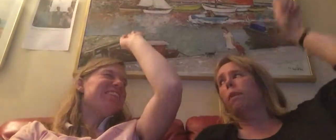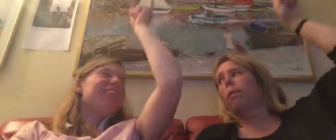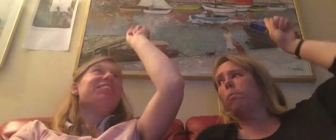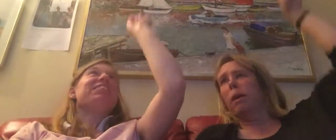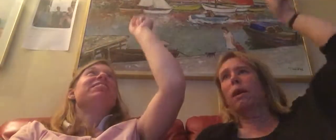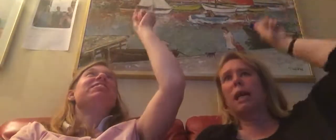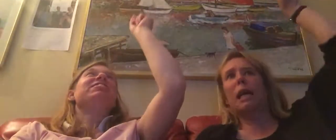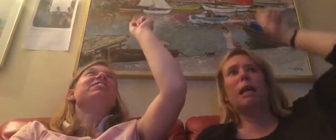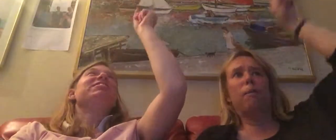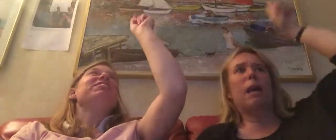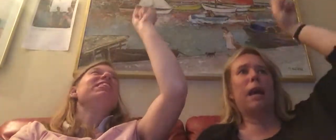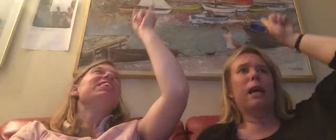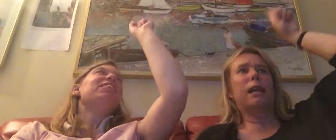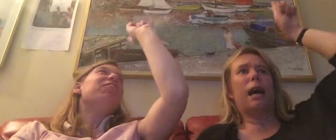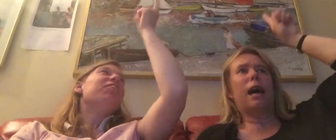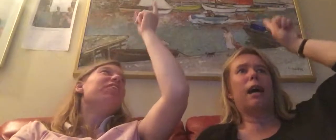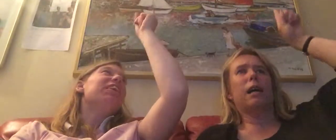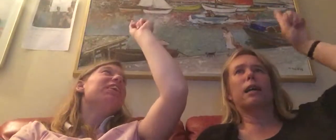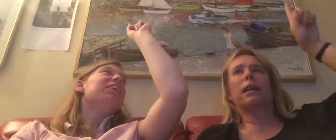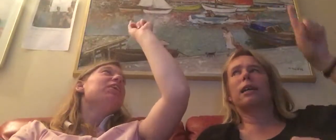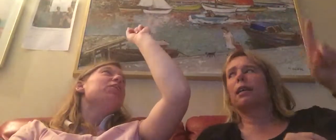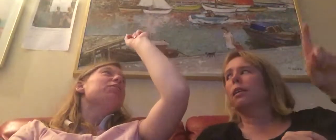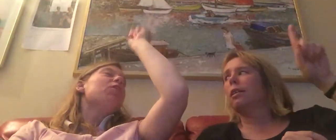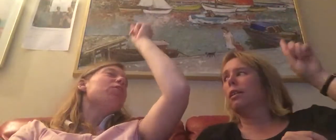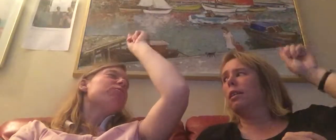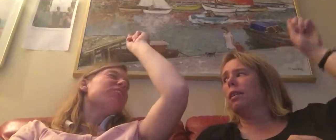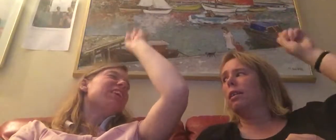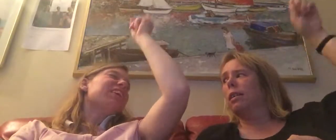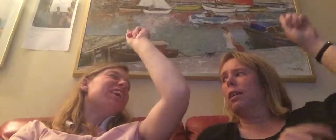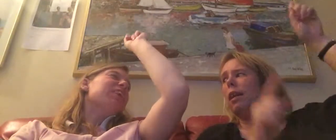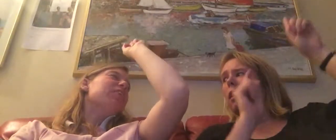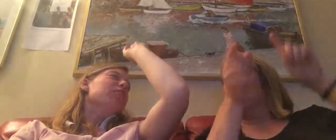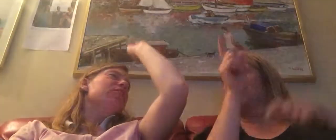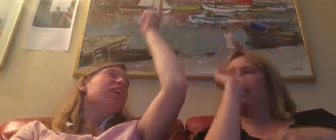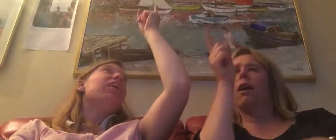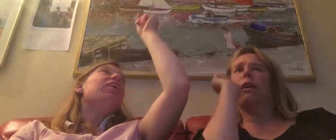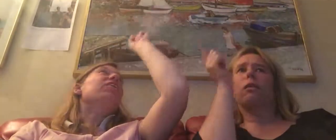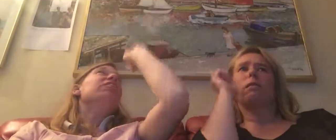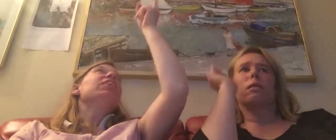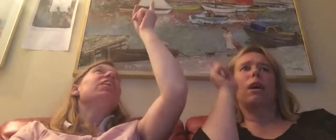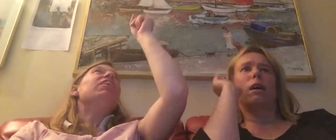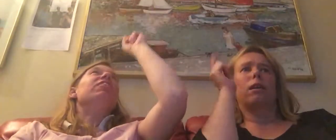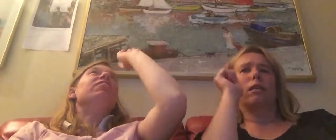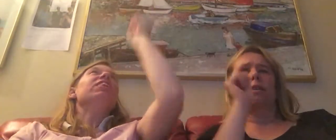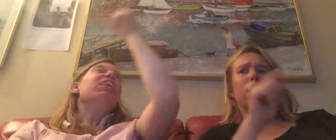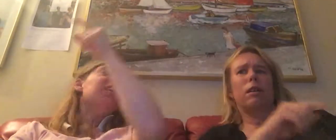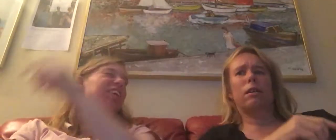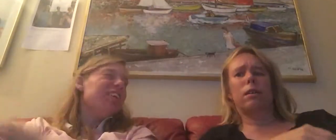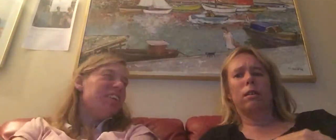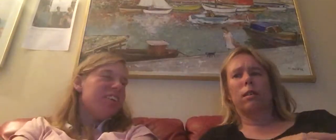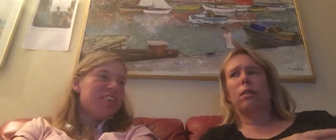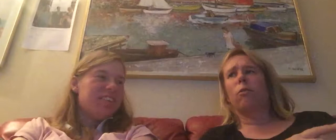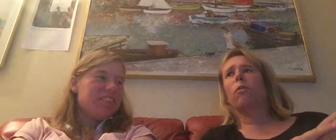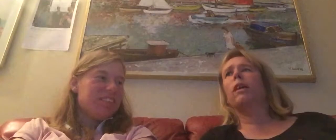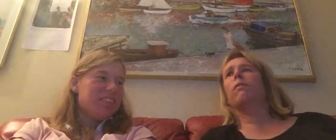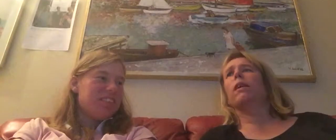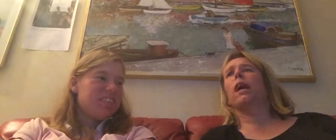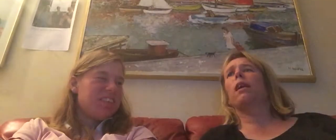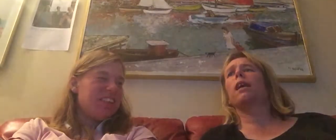Jag viskar han leva uppe i himlen där. Ja, för Ragnar. Hurra, hurra, hurra. Han lever